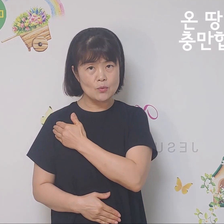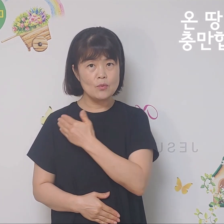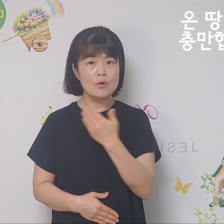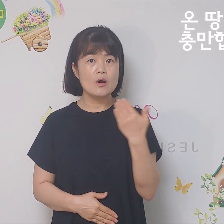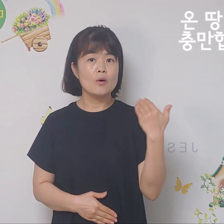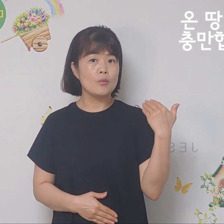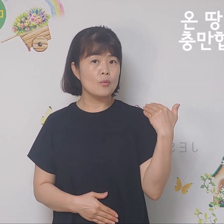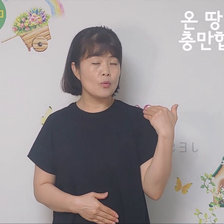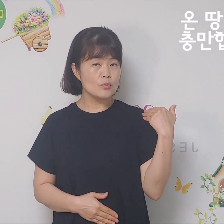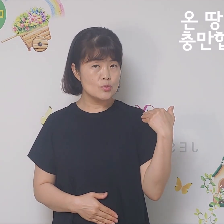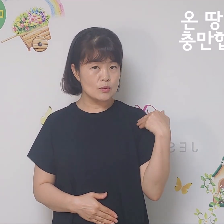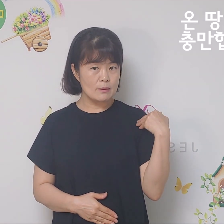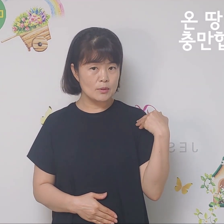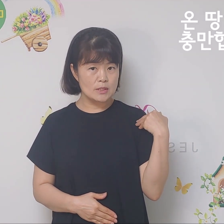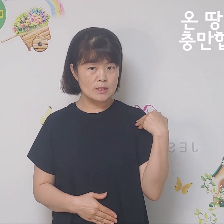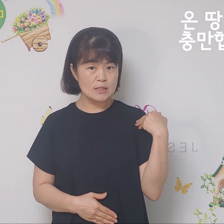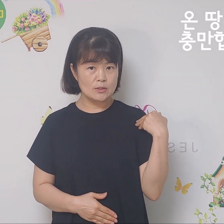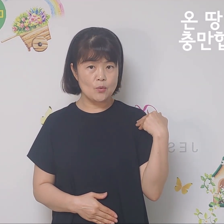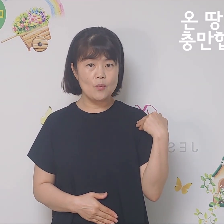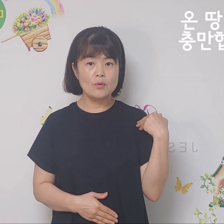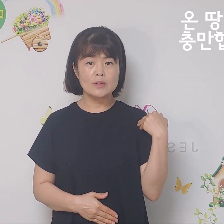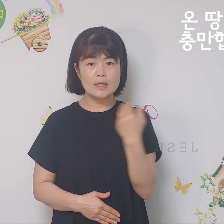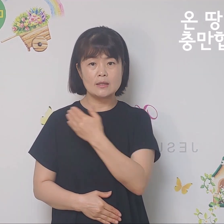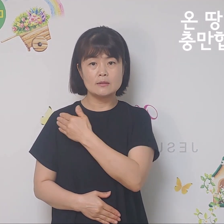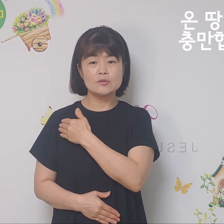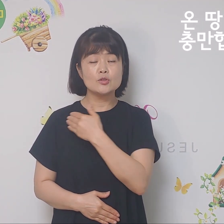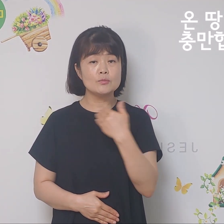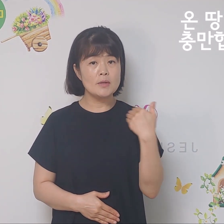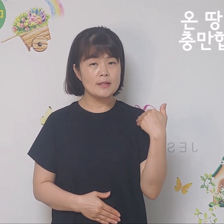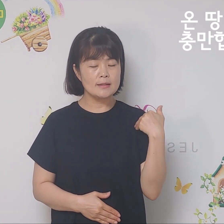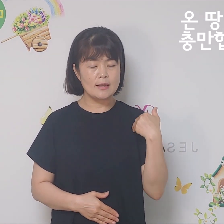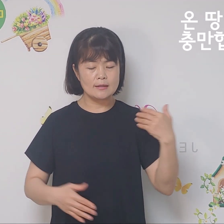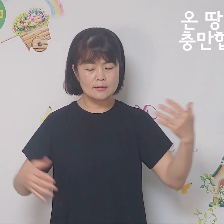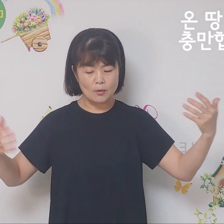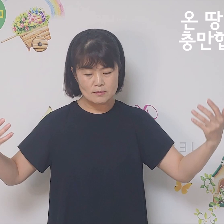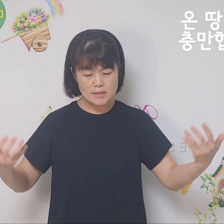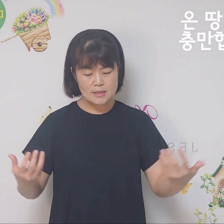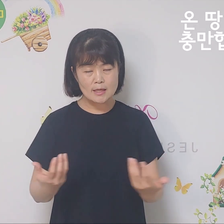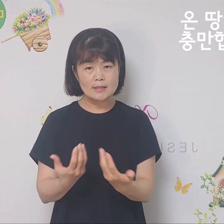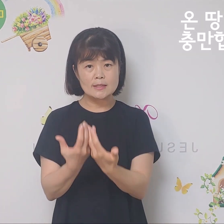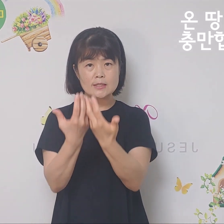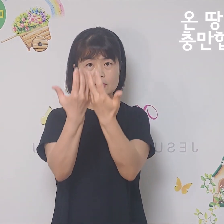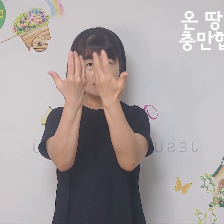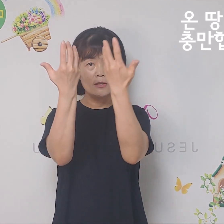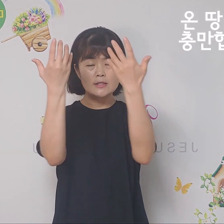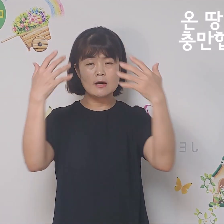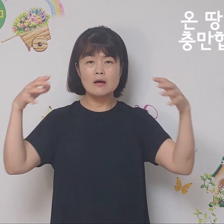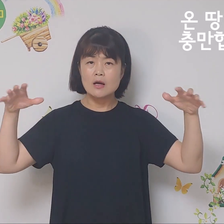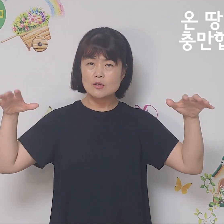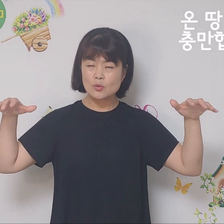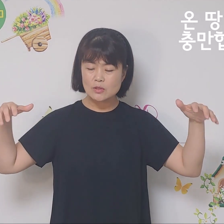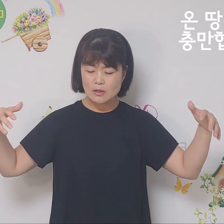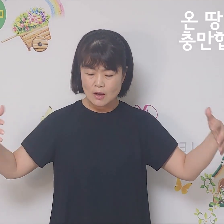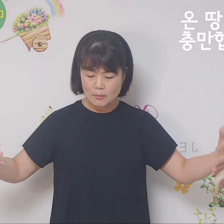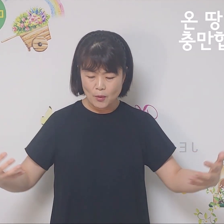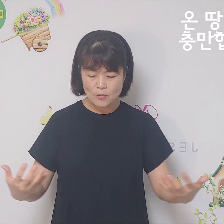찍으시고 오른쪽을 한번 찍으시고 이렇게 충만하다, 넘치다라는 뜻이거든요. 그래서 손을